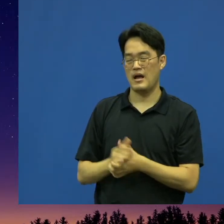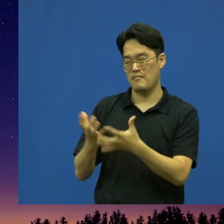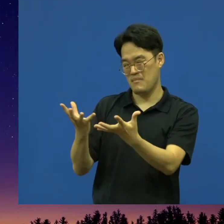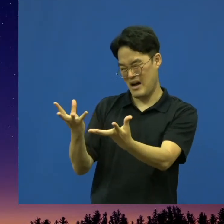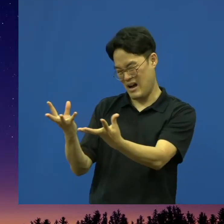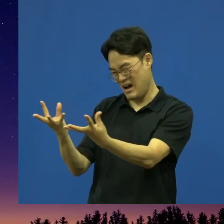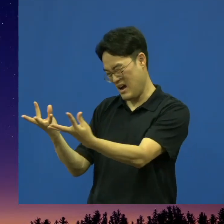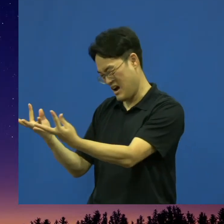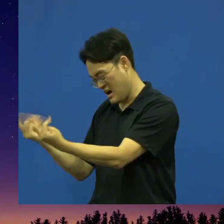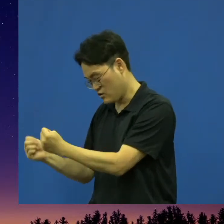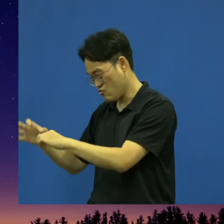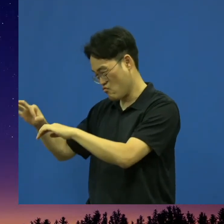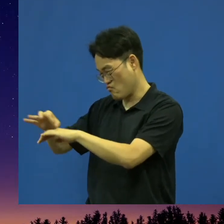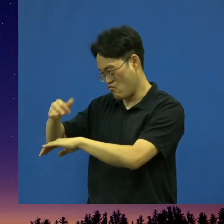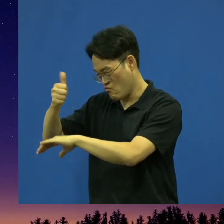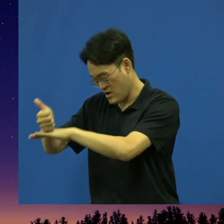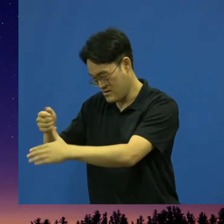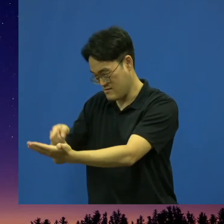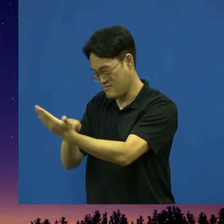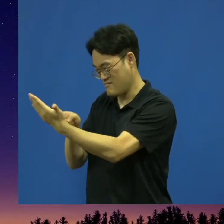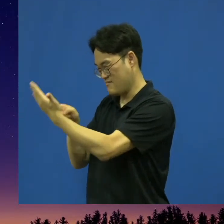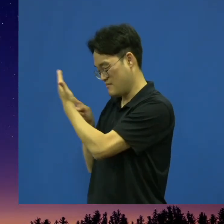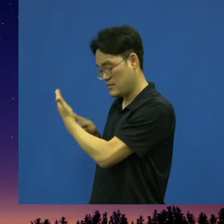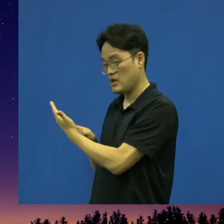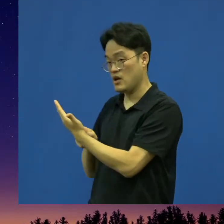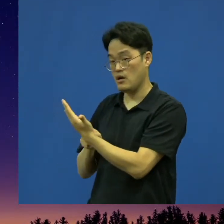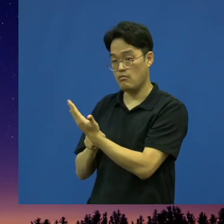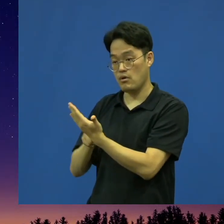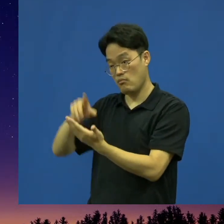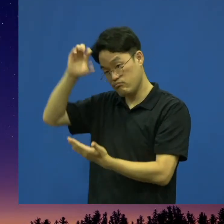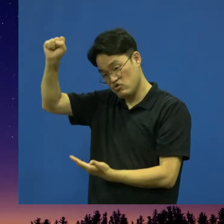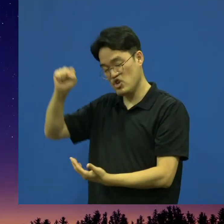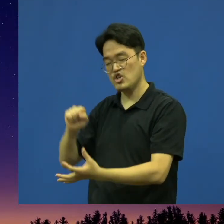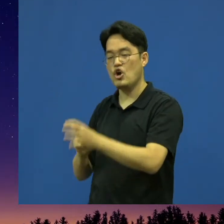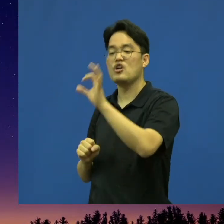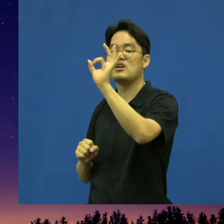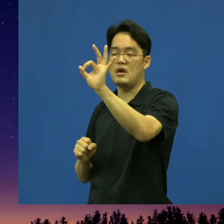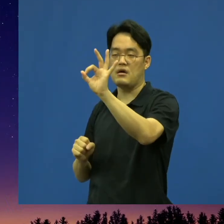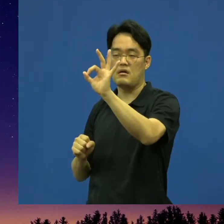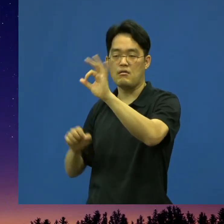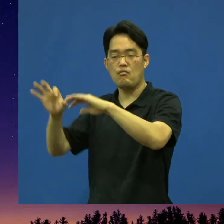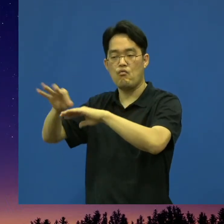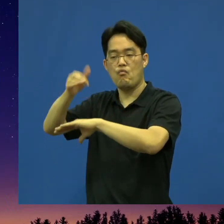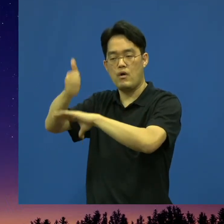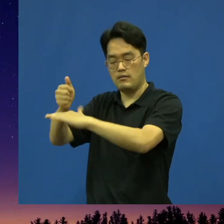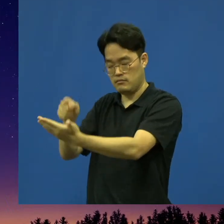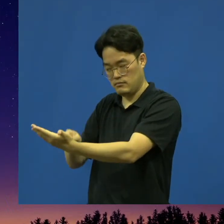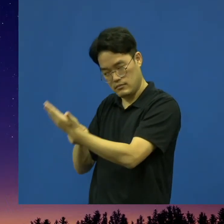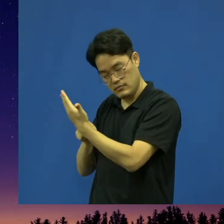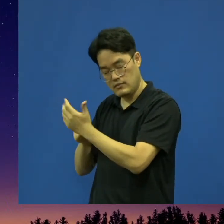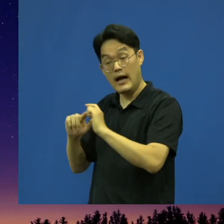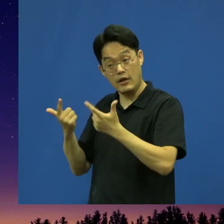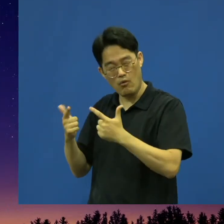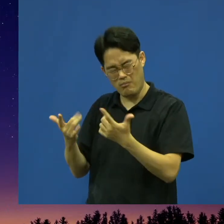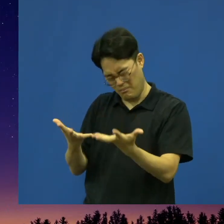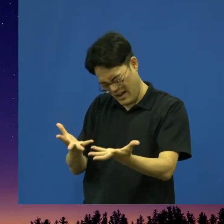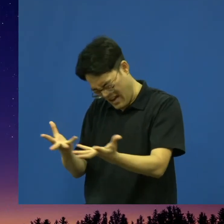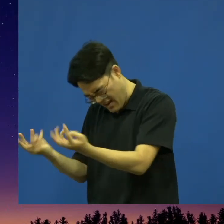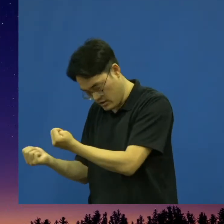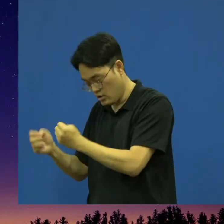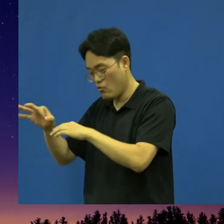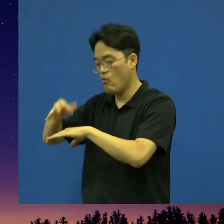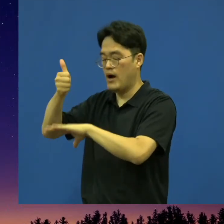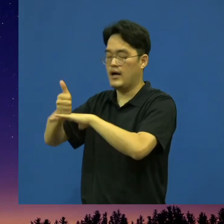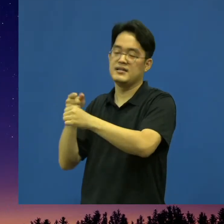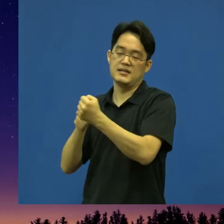많은 왕들이 등장하고 있는 것을 보게 되죠. 10명의 왕이 등장했다, 꼭 그렇게 해석할 필요는 없어요. 왜냐하면